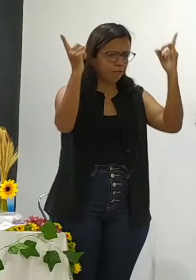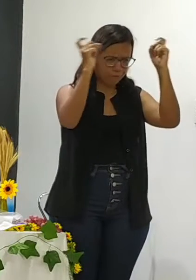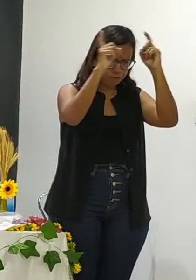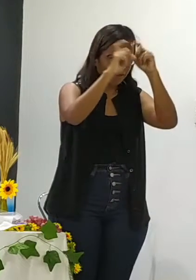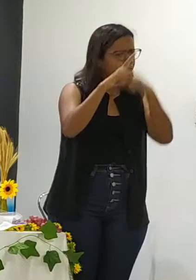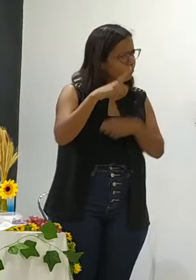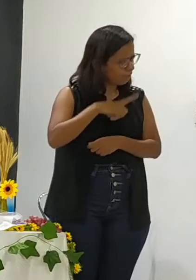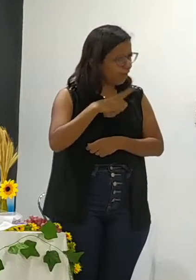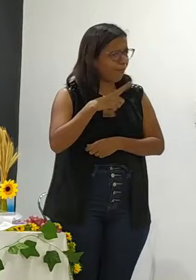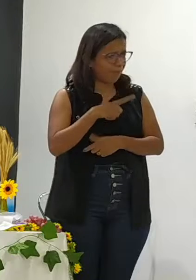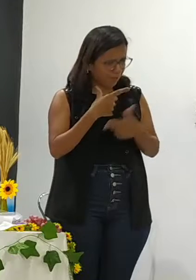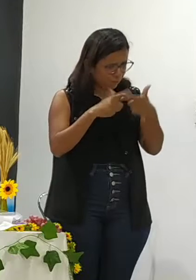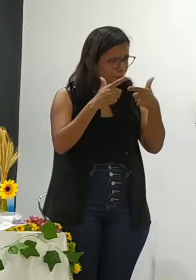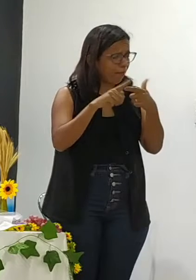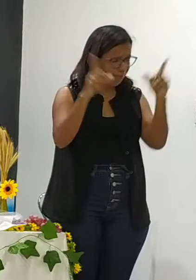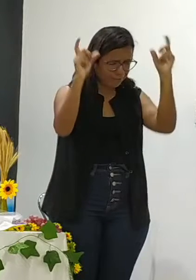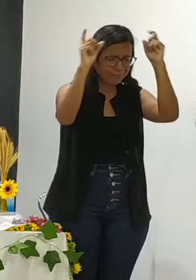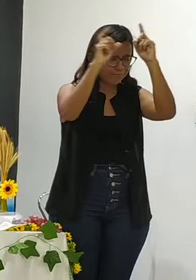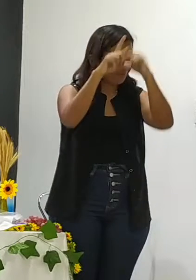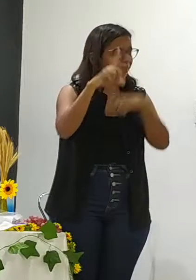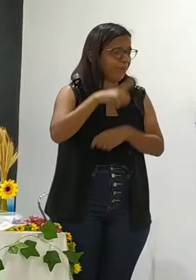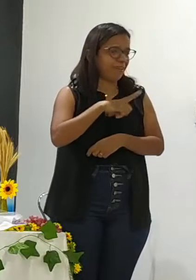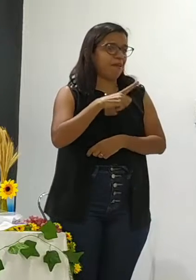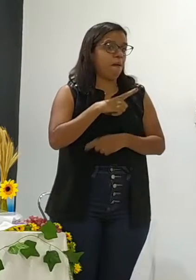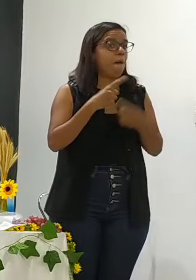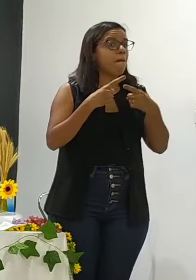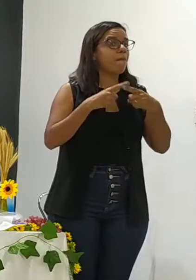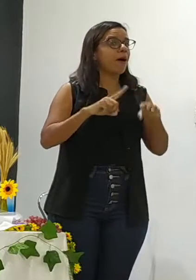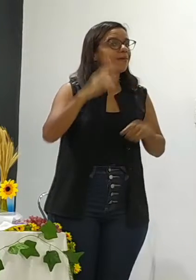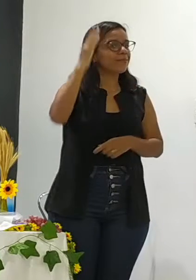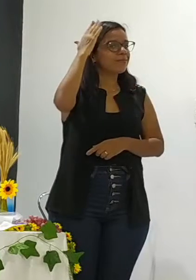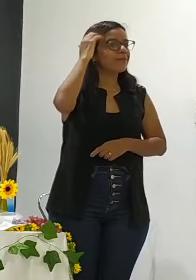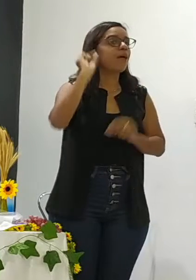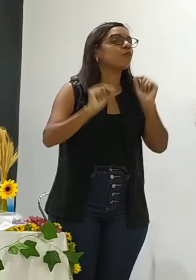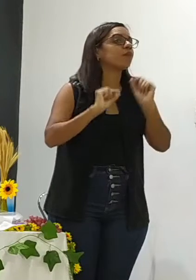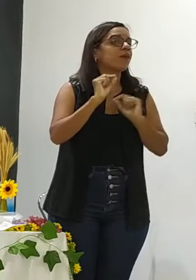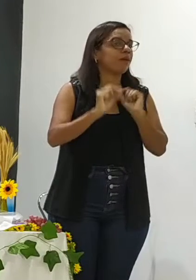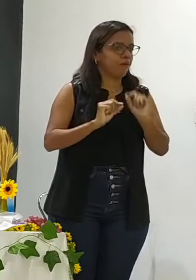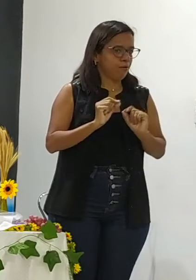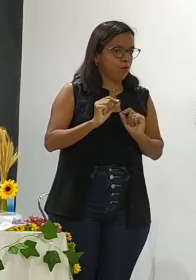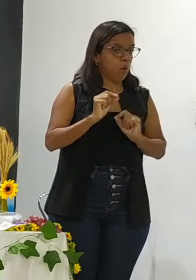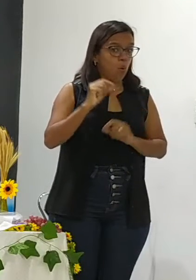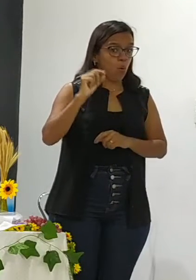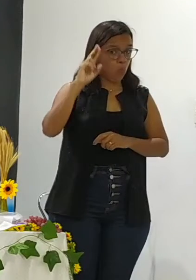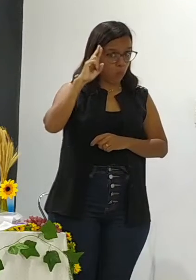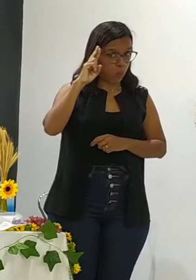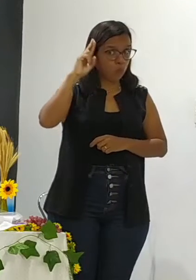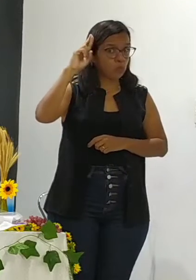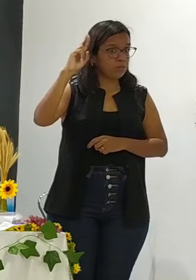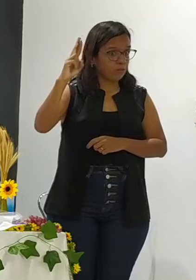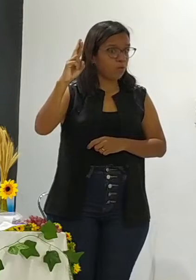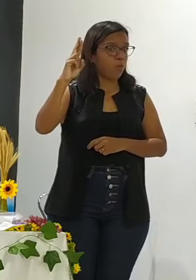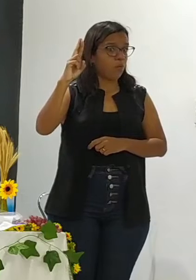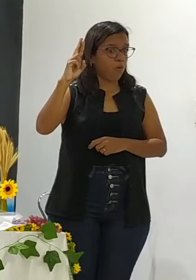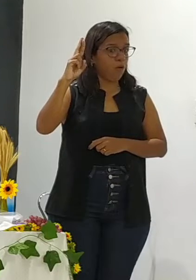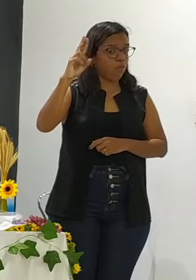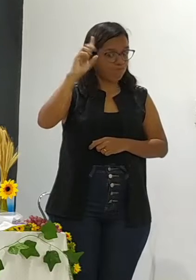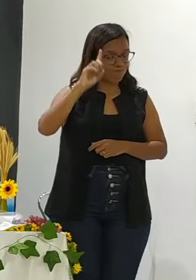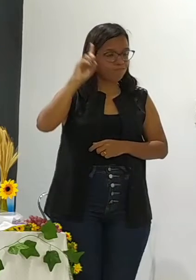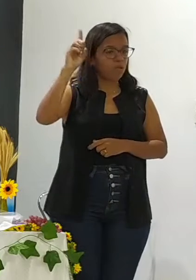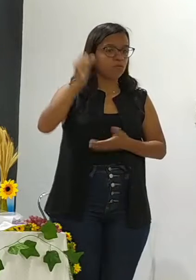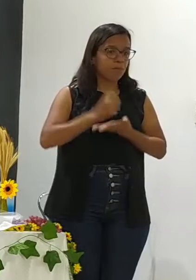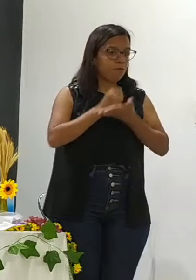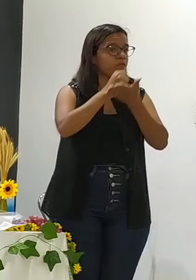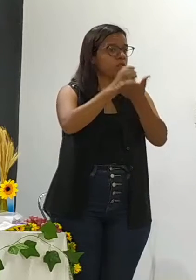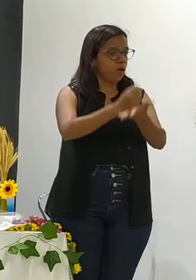crise, ela se instala. Mas você saiba de uma coisa, o nosso Deus, Ele é o Deus da provisão, querido. Glória